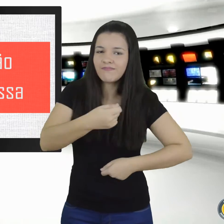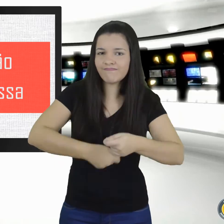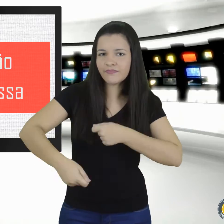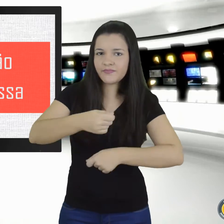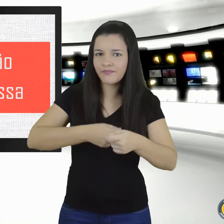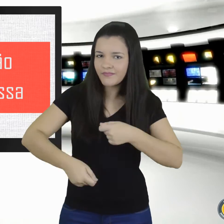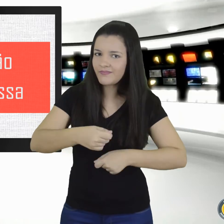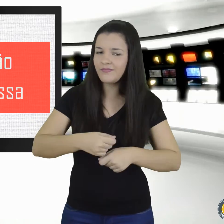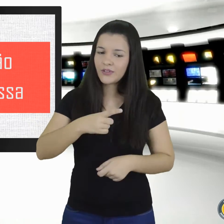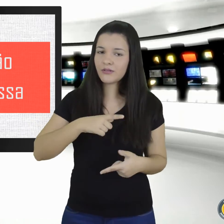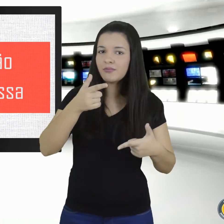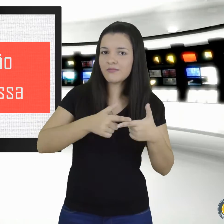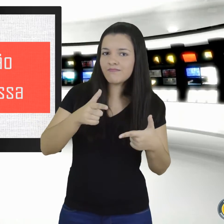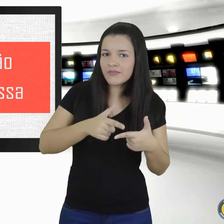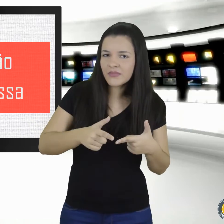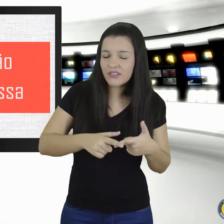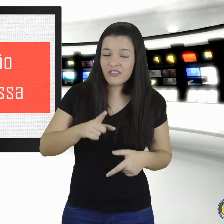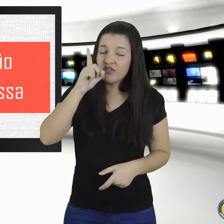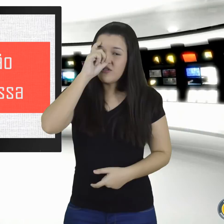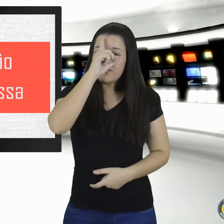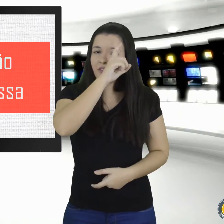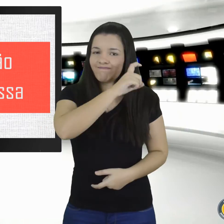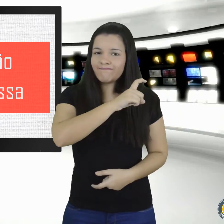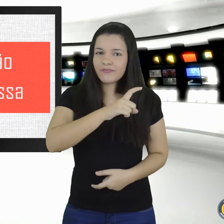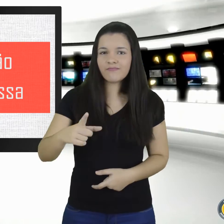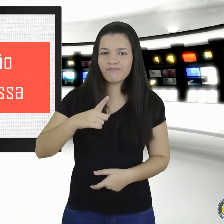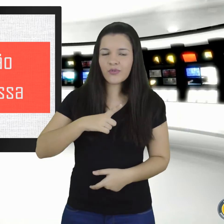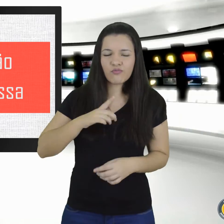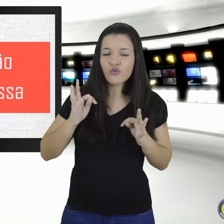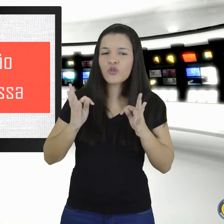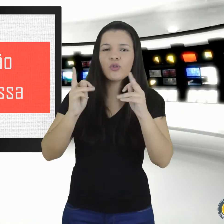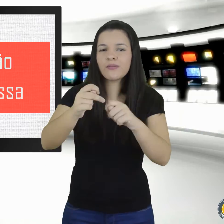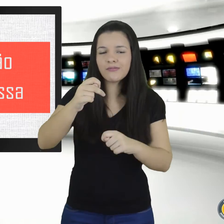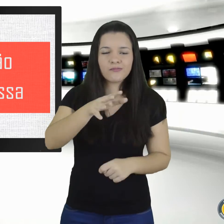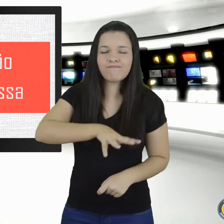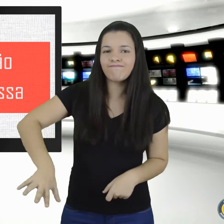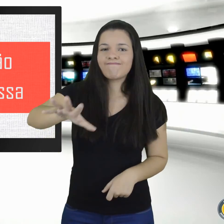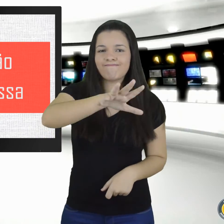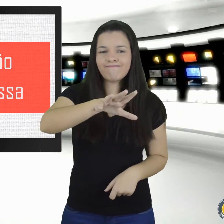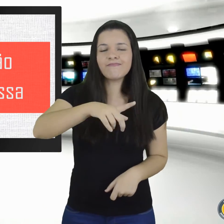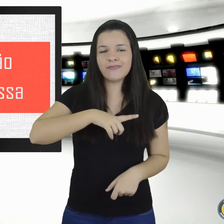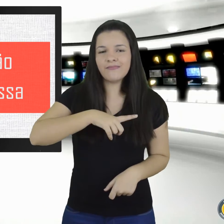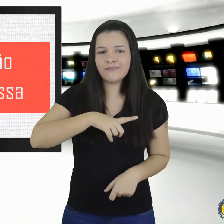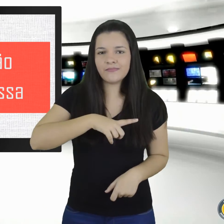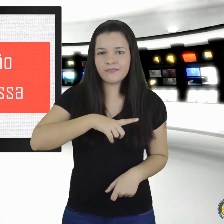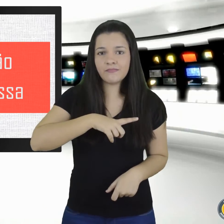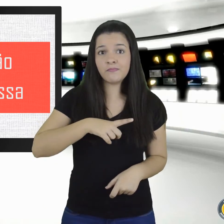as consequências desconfortáveis acabam atingindo todos os setores. Portanto,